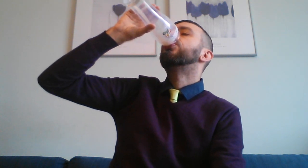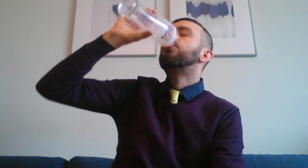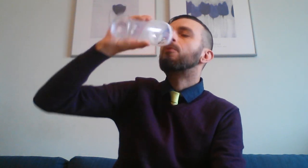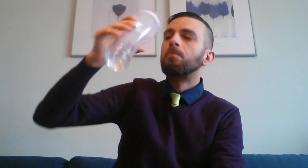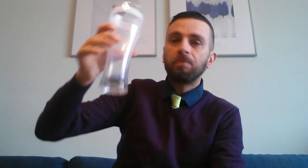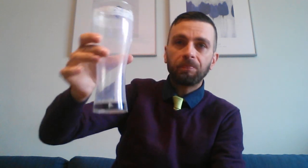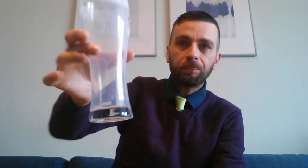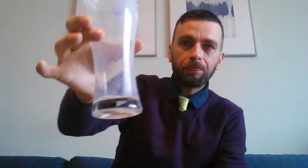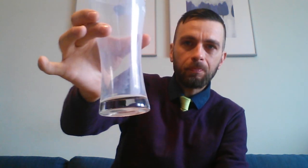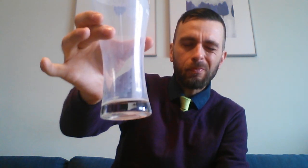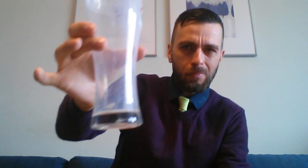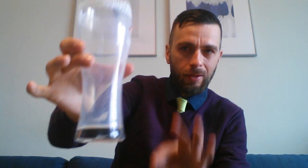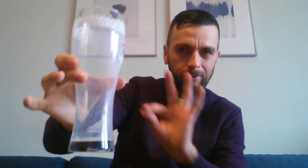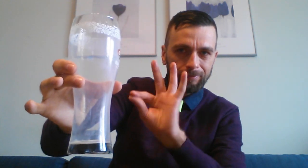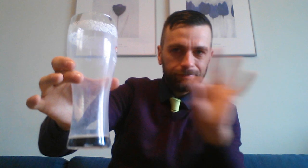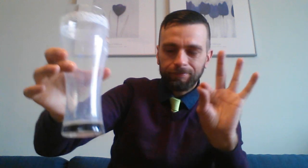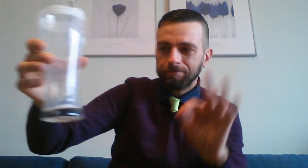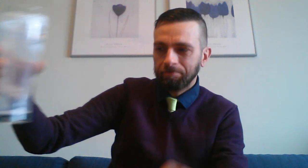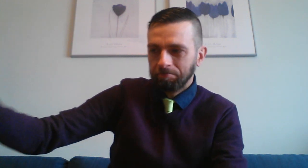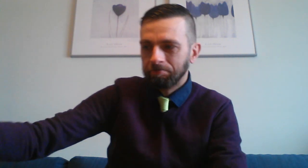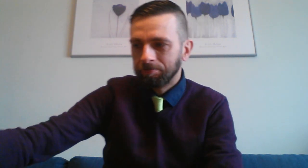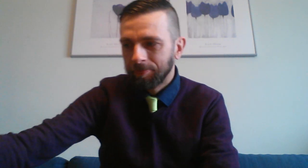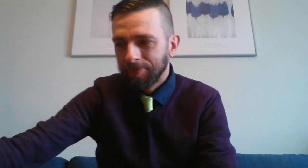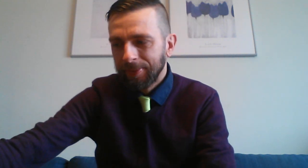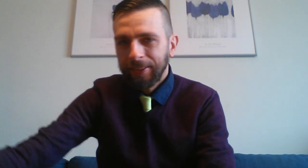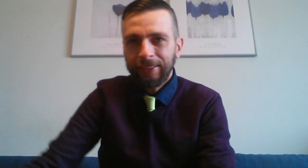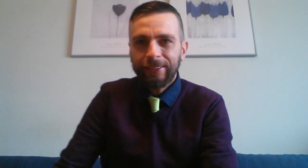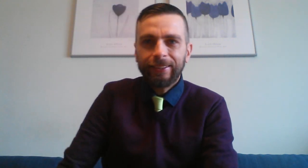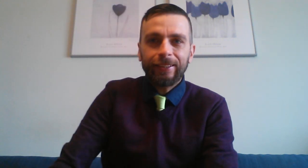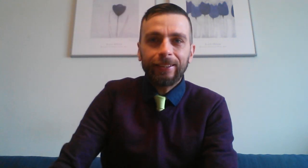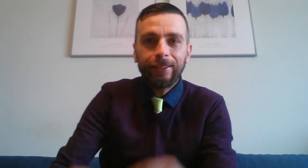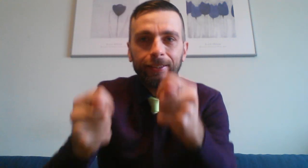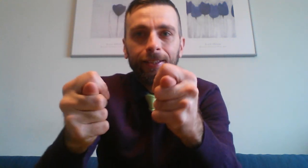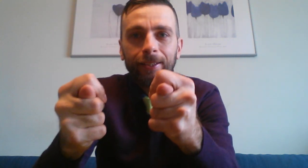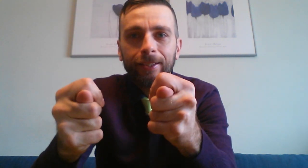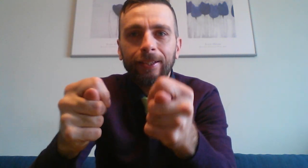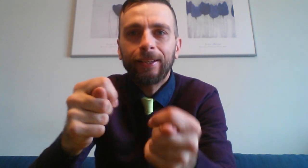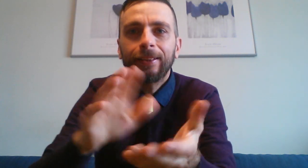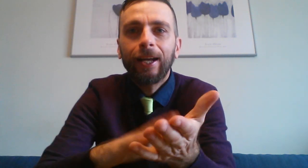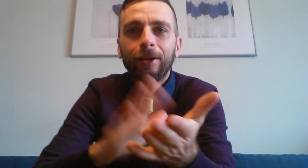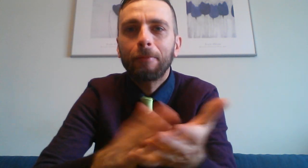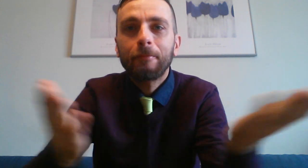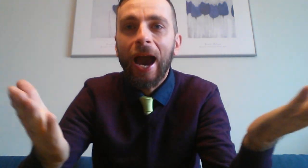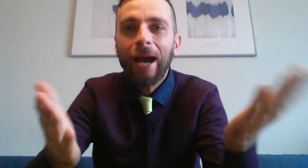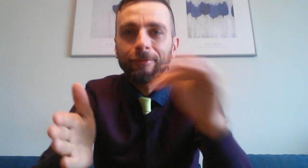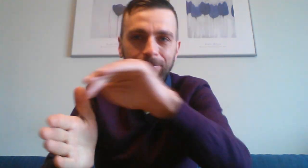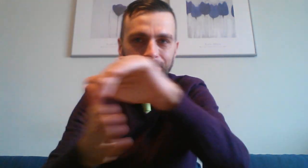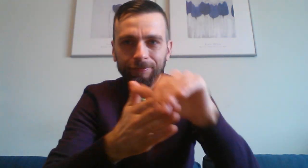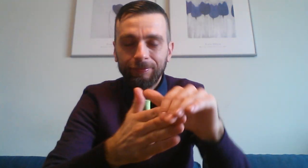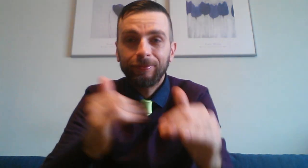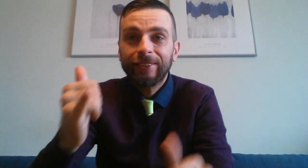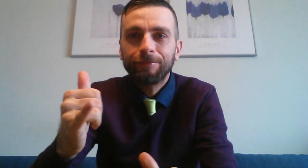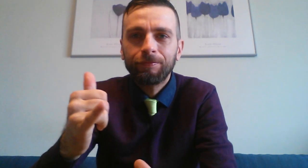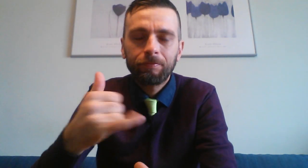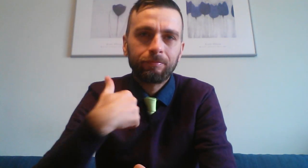parę milionów euro. To są małe pieniądze, a zostało zabrane ponad 300 milionów euro. Nowa ustawa o